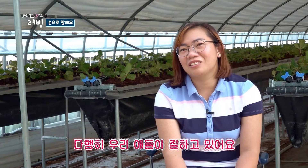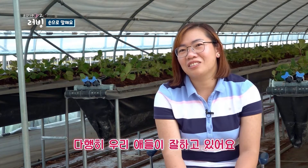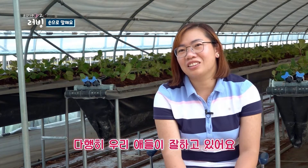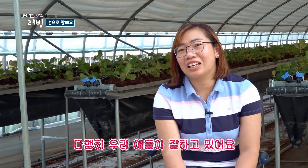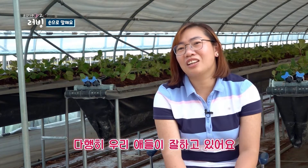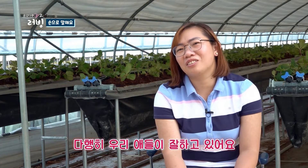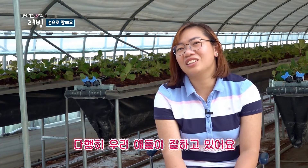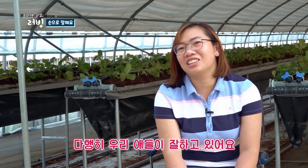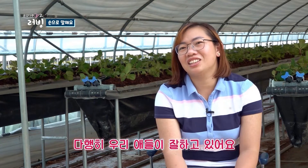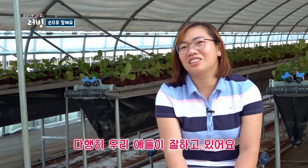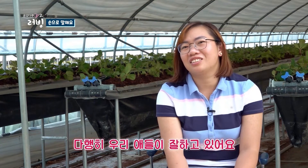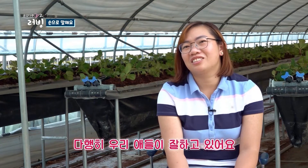잘 하고 있어요.